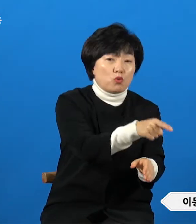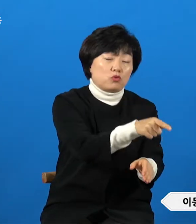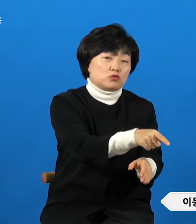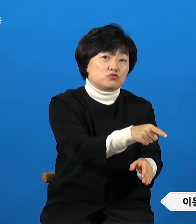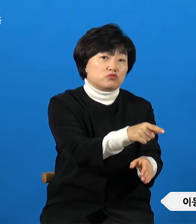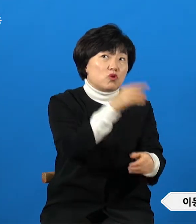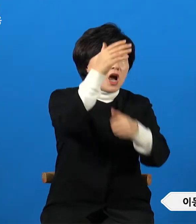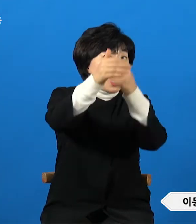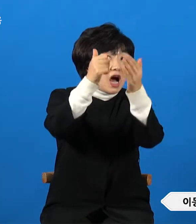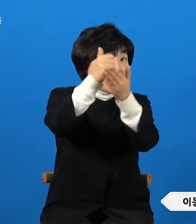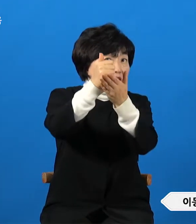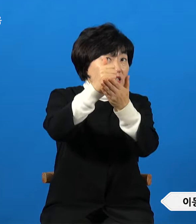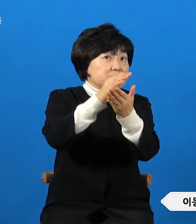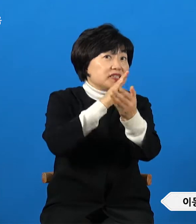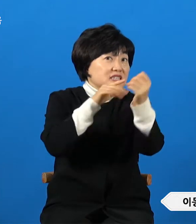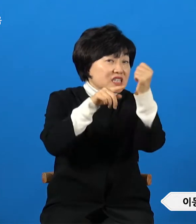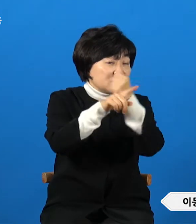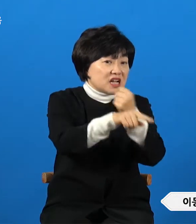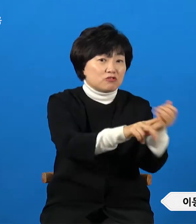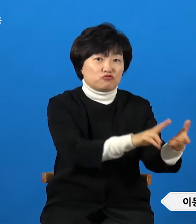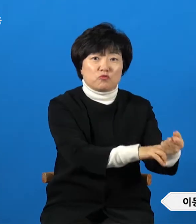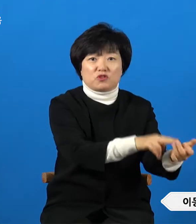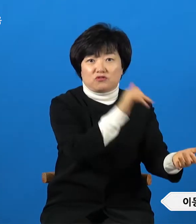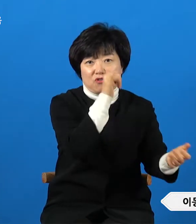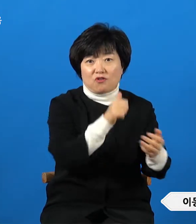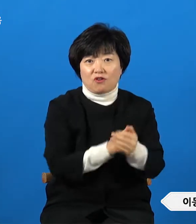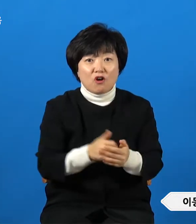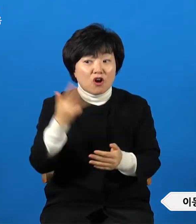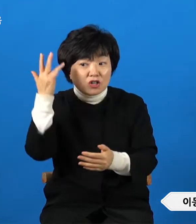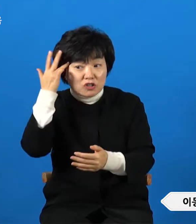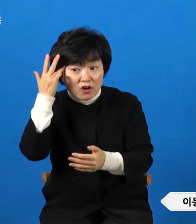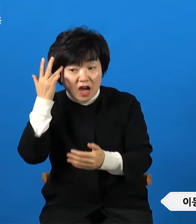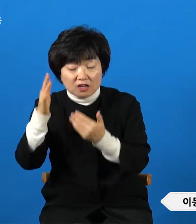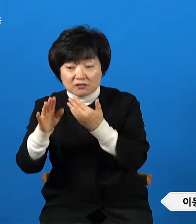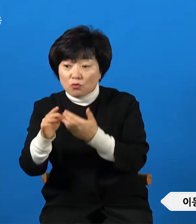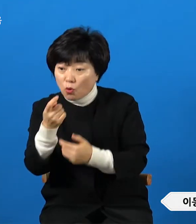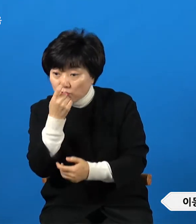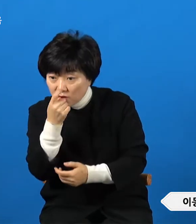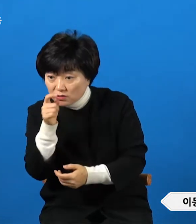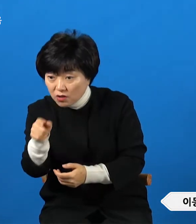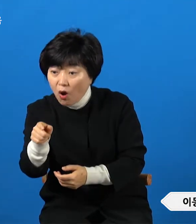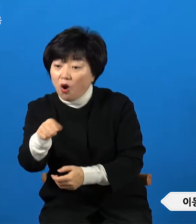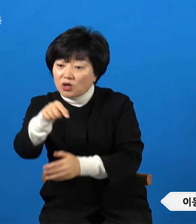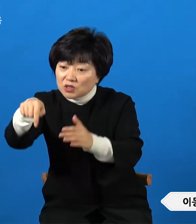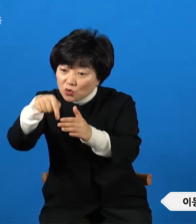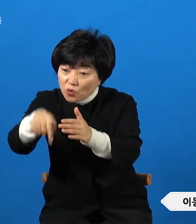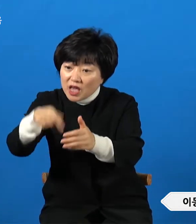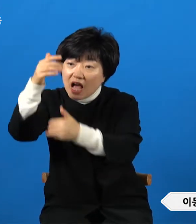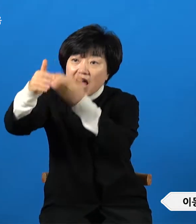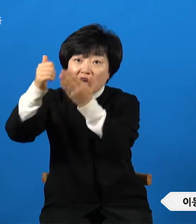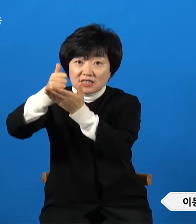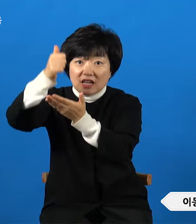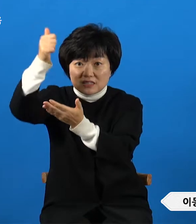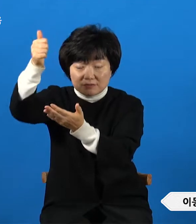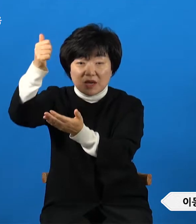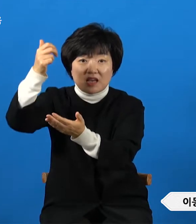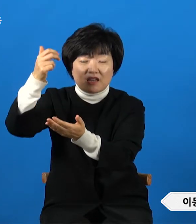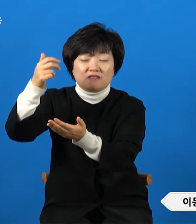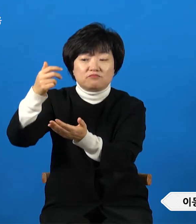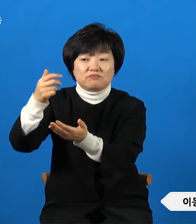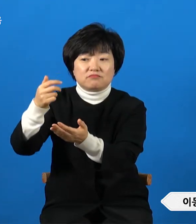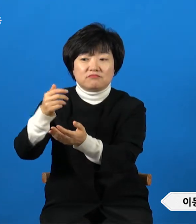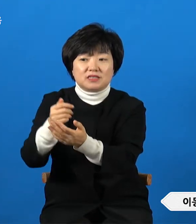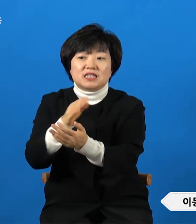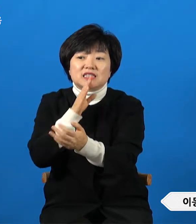있으니까. 다른 철학을 공부하는 것이 유익할 수가 있어요. 거기에도 진리가 있어요. 일반 계시예요. 그러나 일반